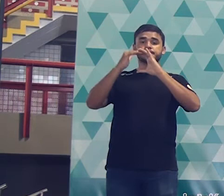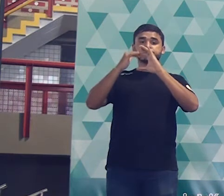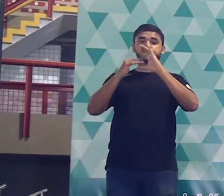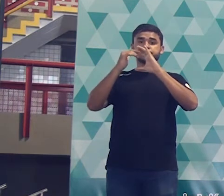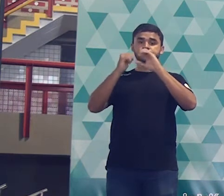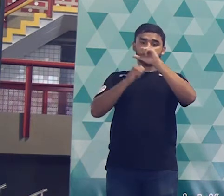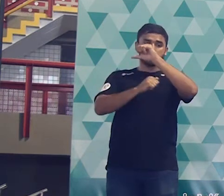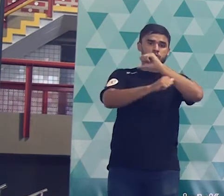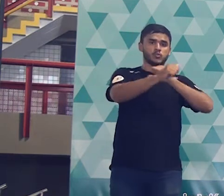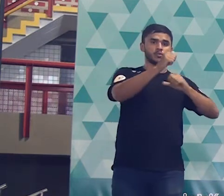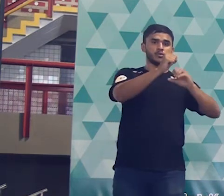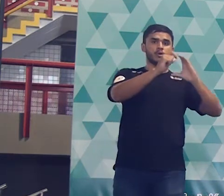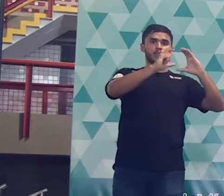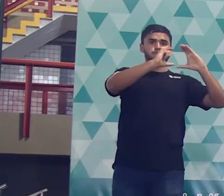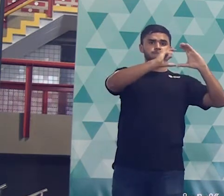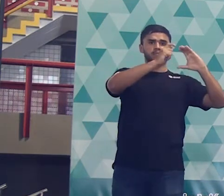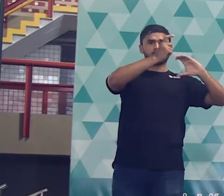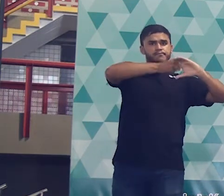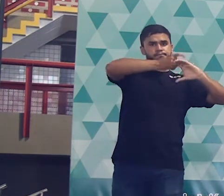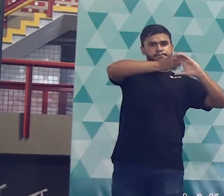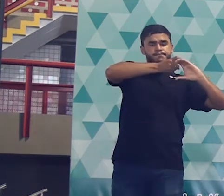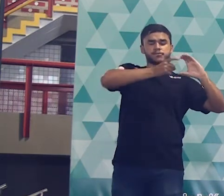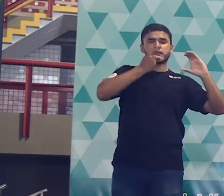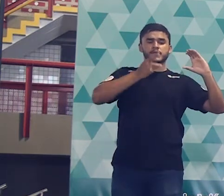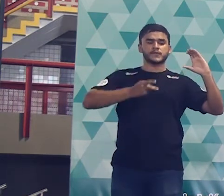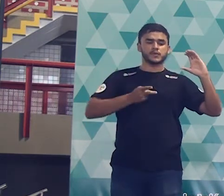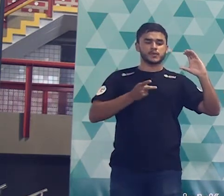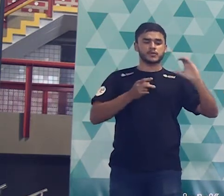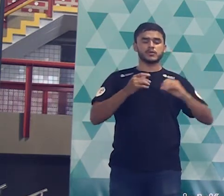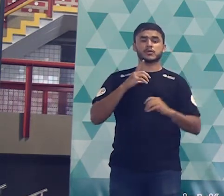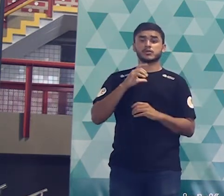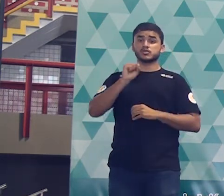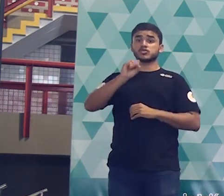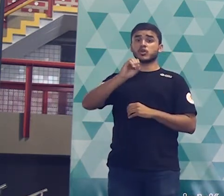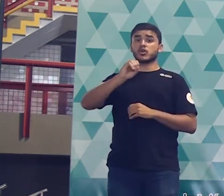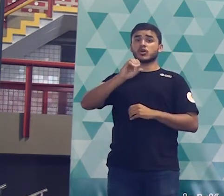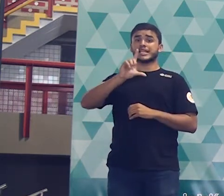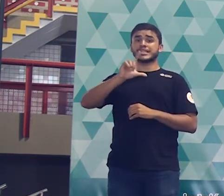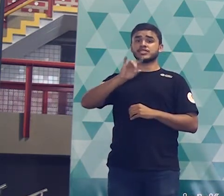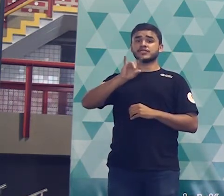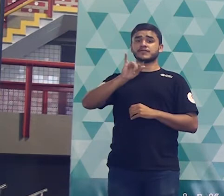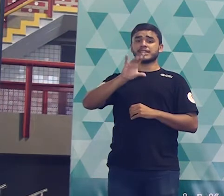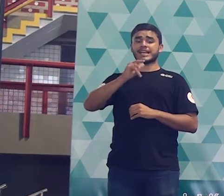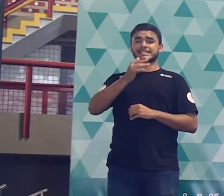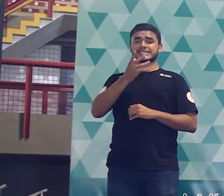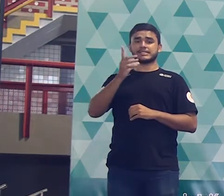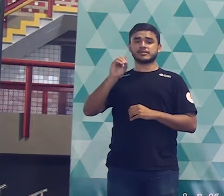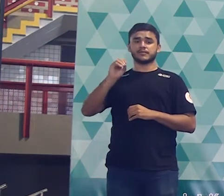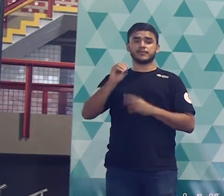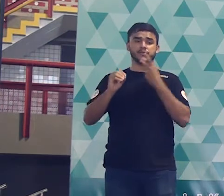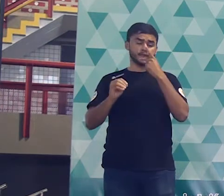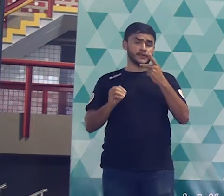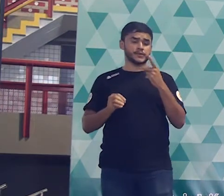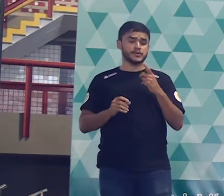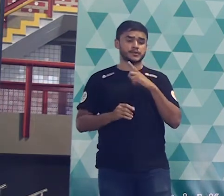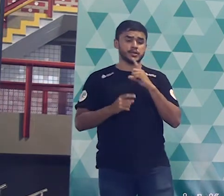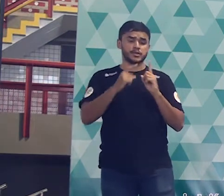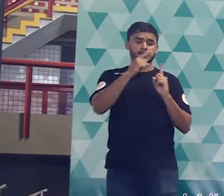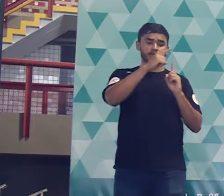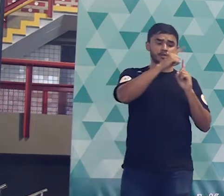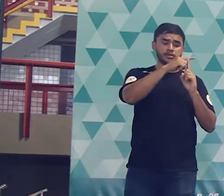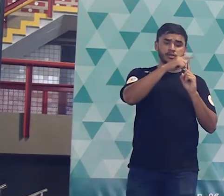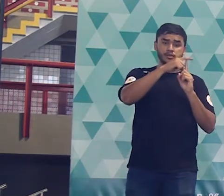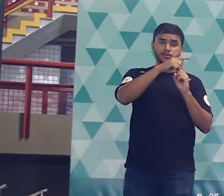Solidificação. Agora deixa eu só contar um segredo para vocês. Nas transformações, a gente pode classificar em 2 tipos. Quais são os 2 tipos?